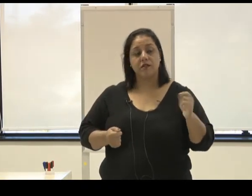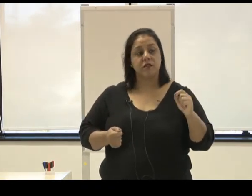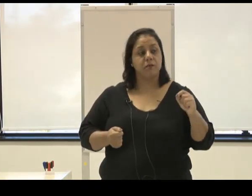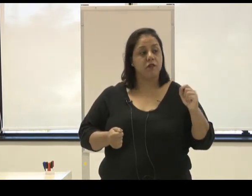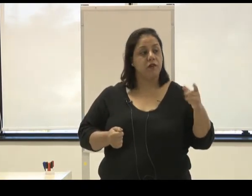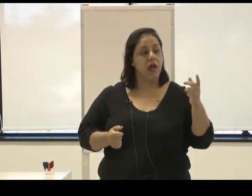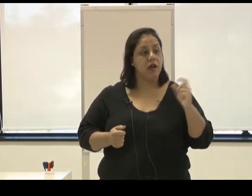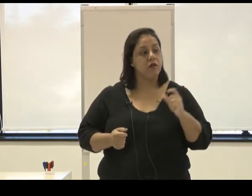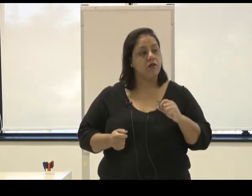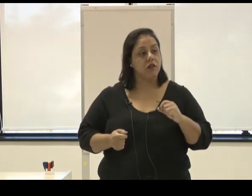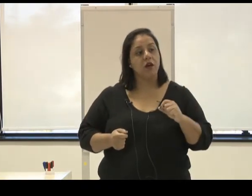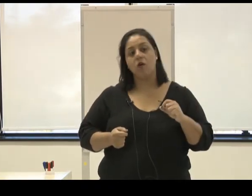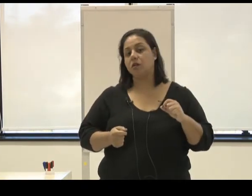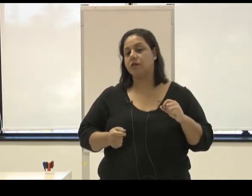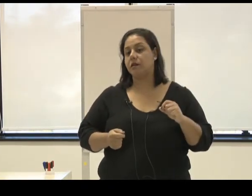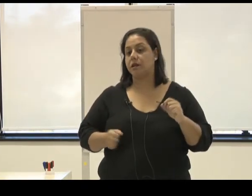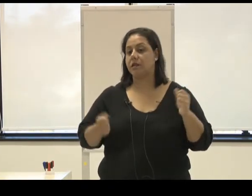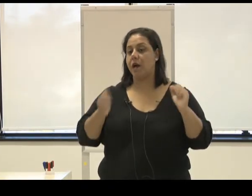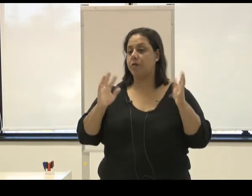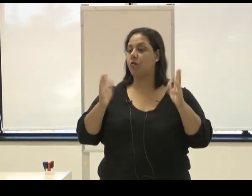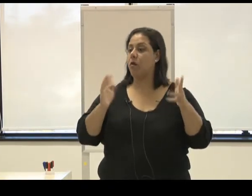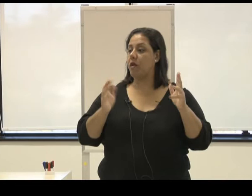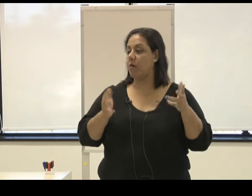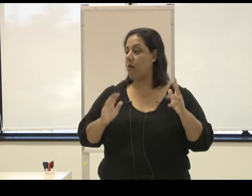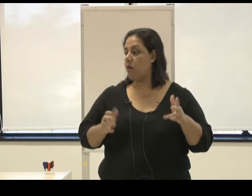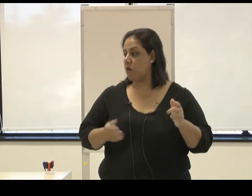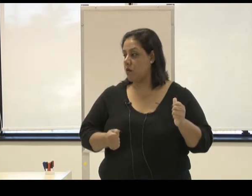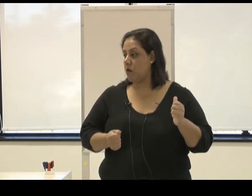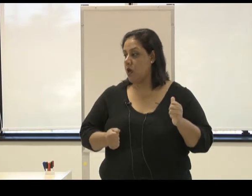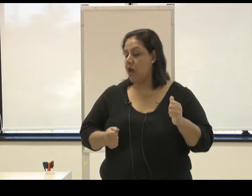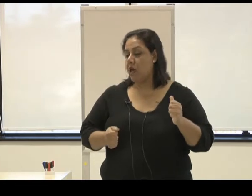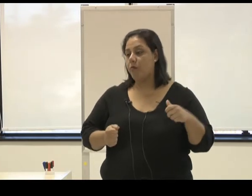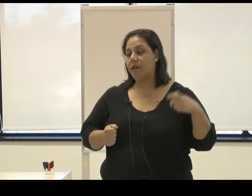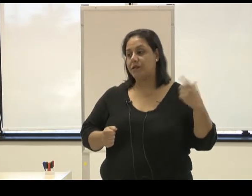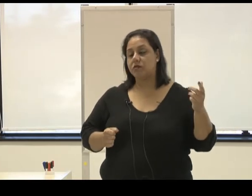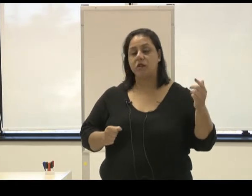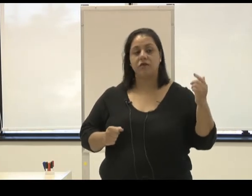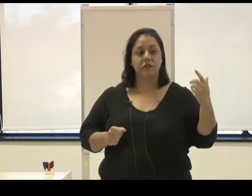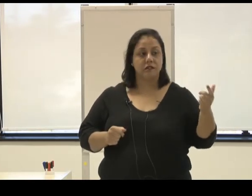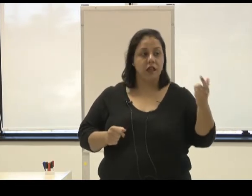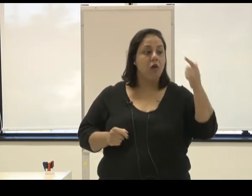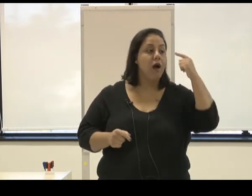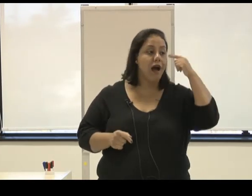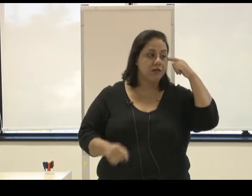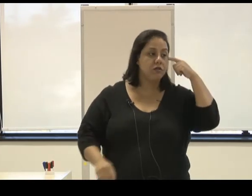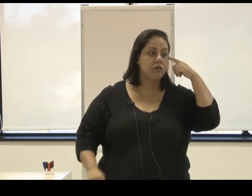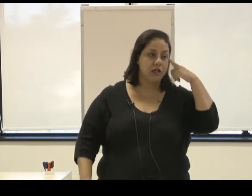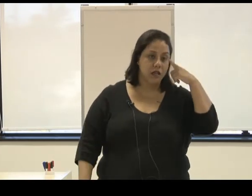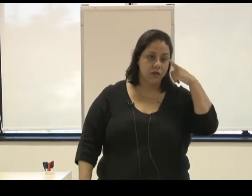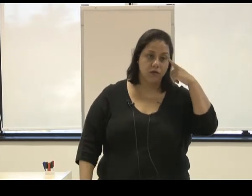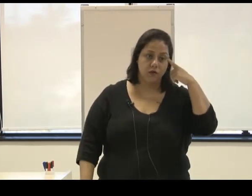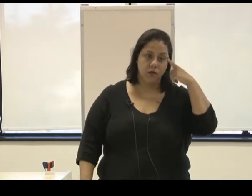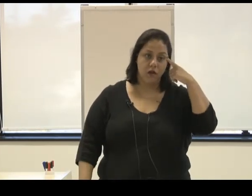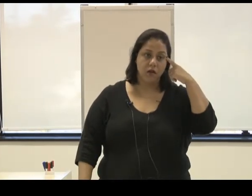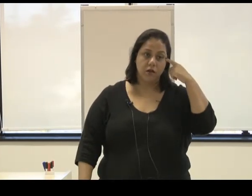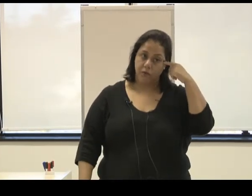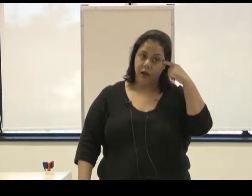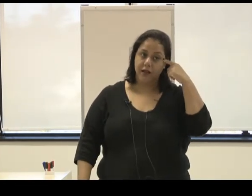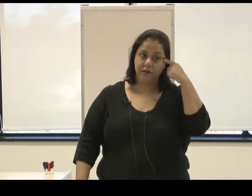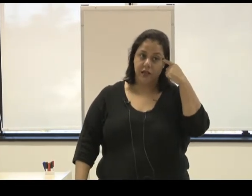você pode falar, eu não vou dar conta de ser mais rápido com a minha mão. Eu preciso que você tenha o raciocínio para que seja